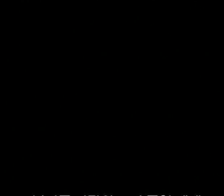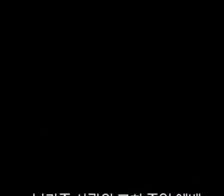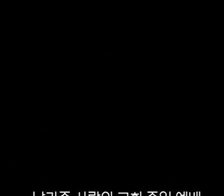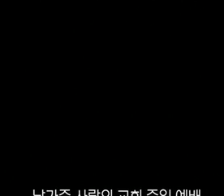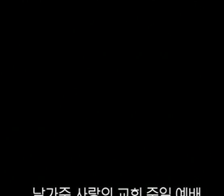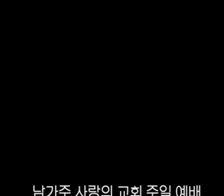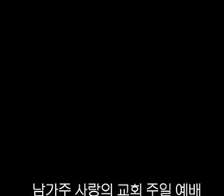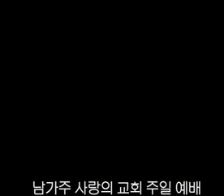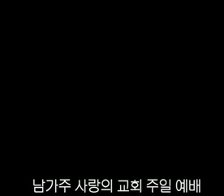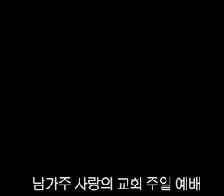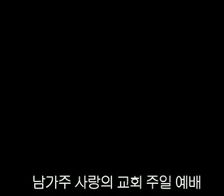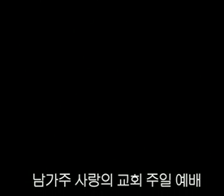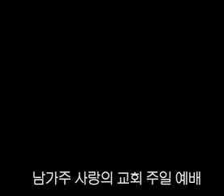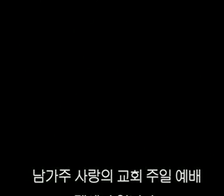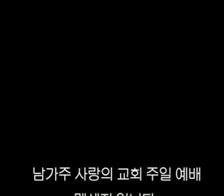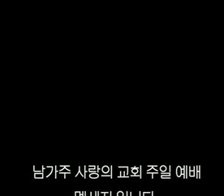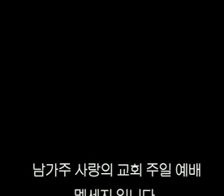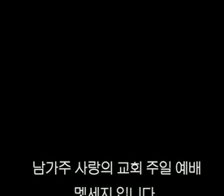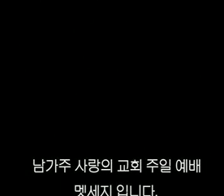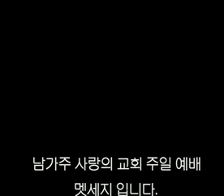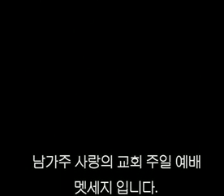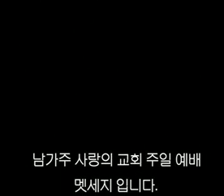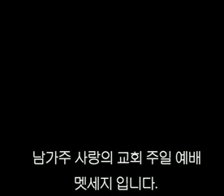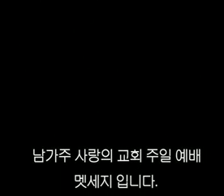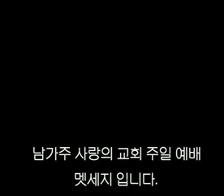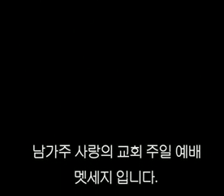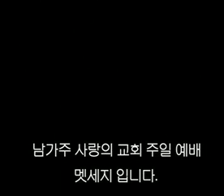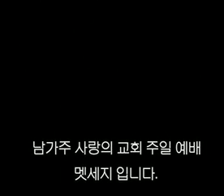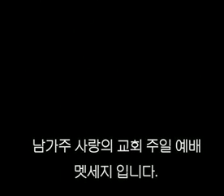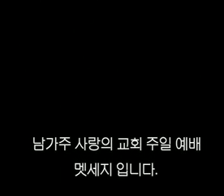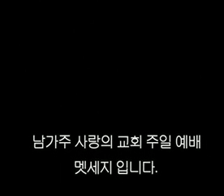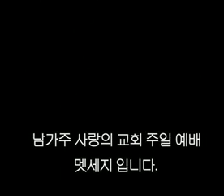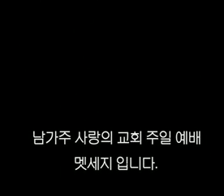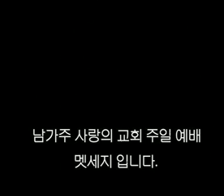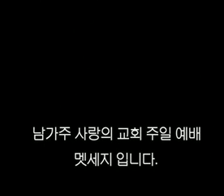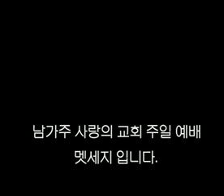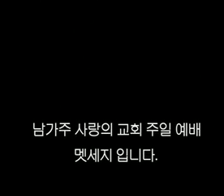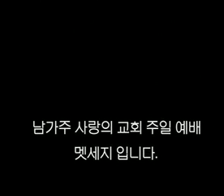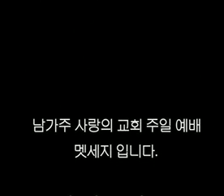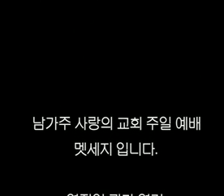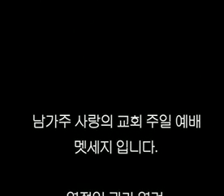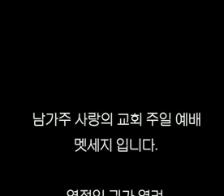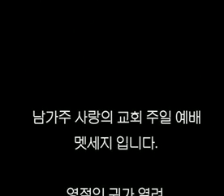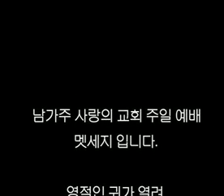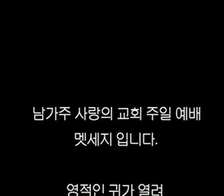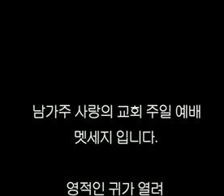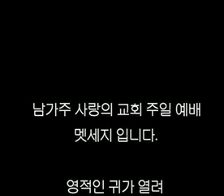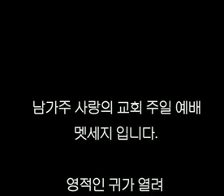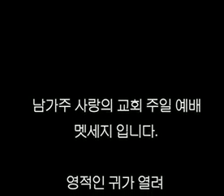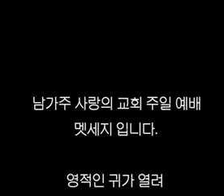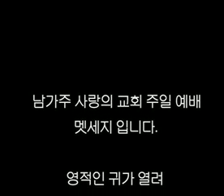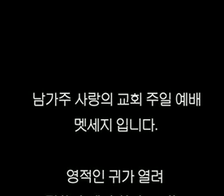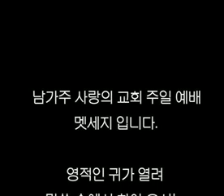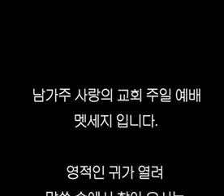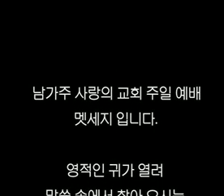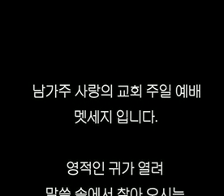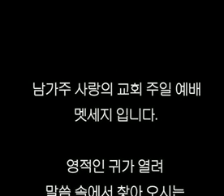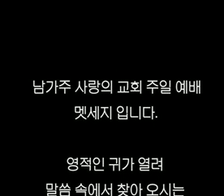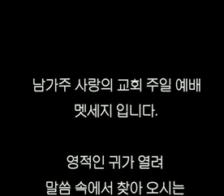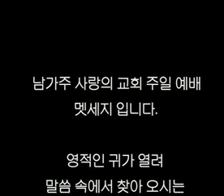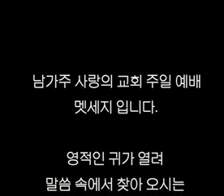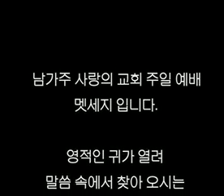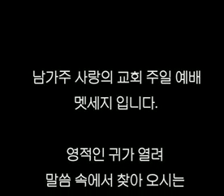남가주 사랑의 교회 주일 예배 메시지입니다. 영적인 귀가 열려 말씀